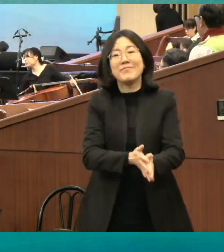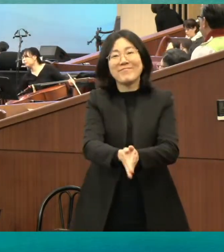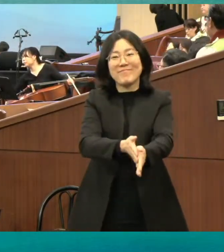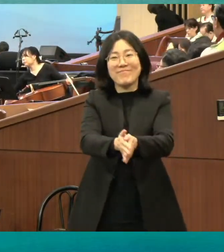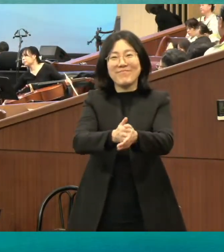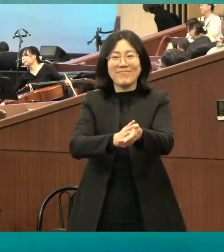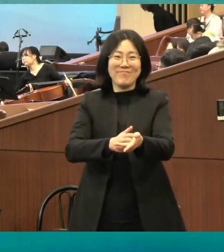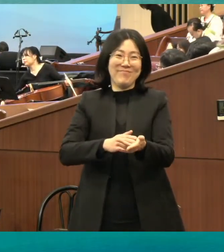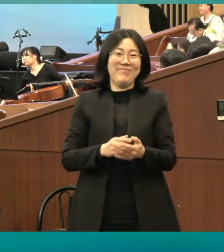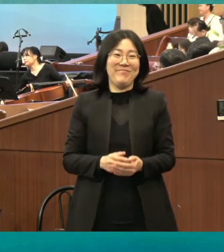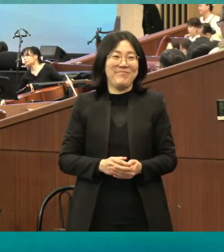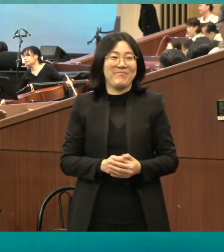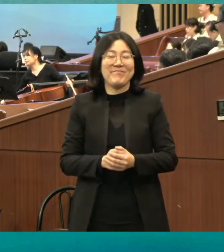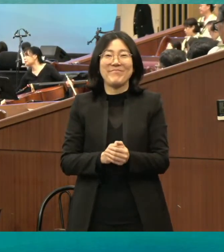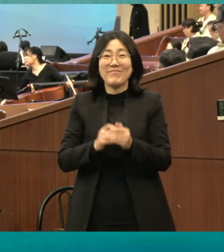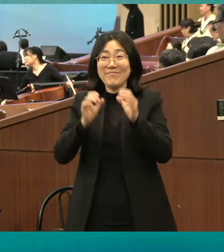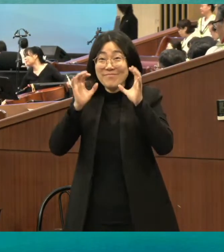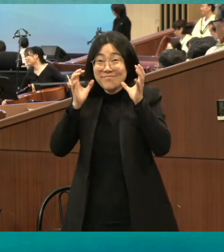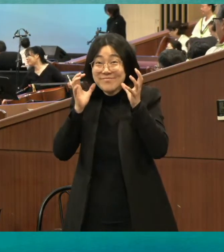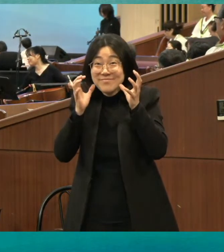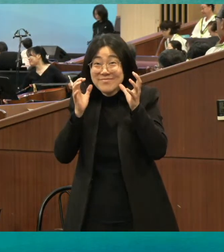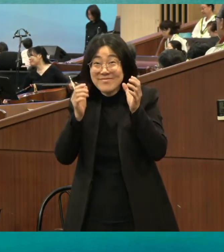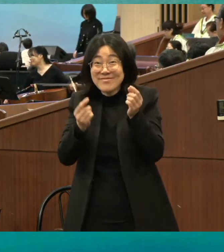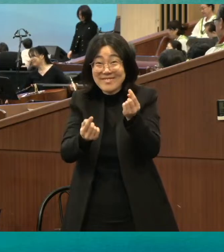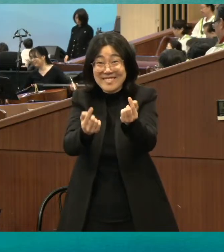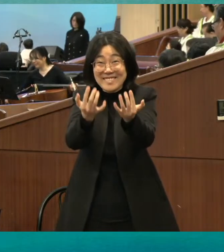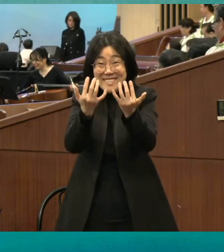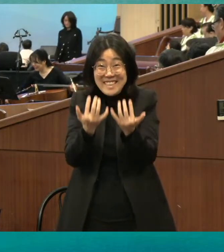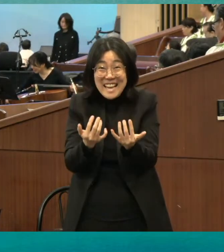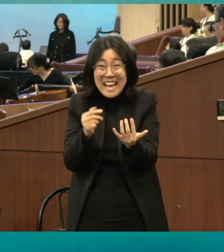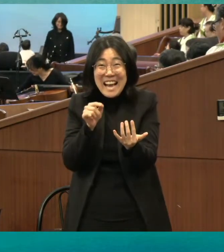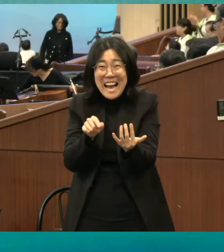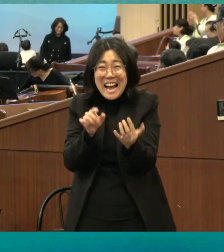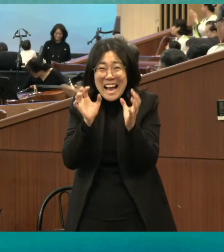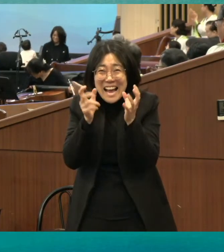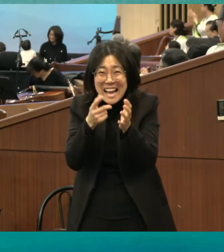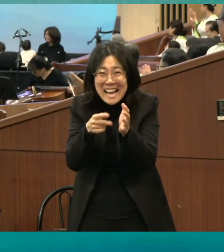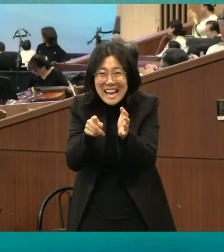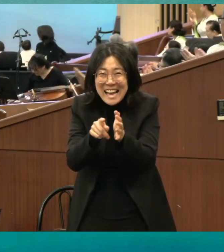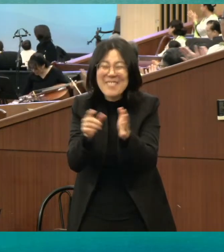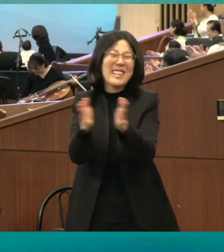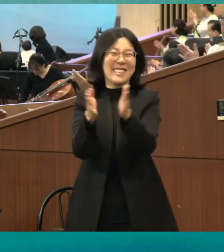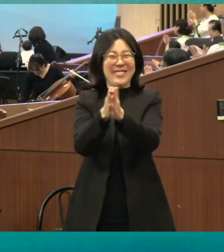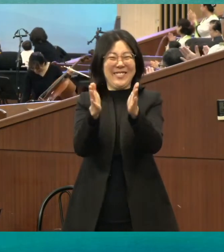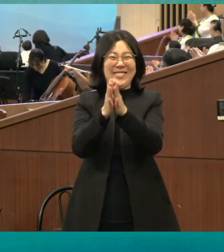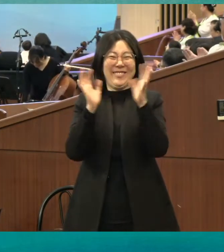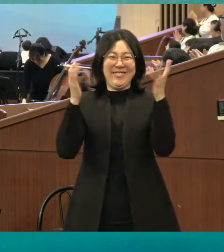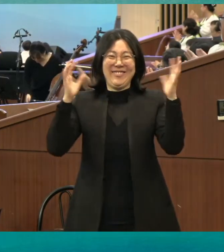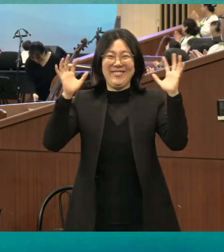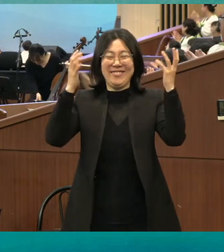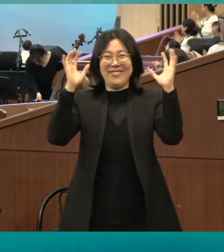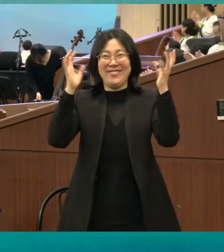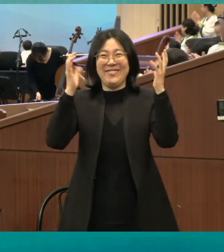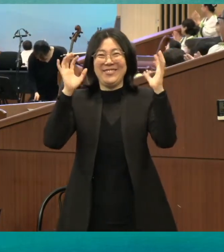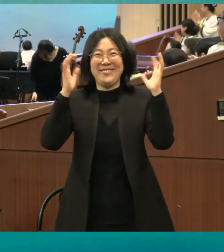우리 앞에 우리 어린이 성도님들을 위해서 한번 박수 치겠습니다.